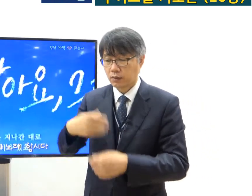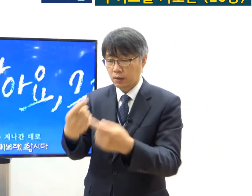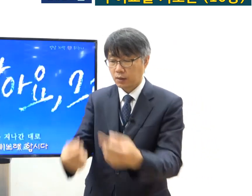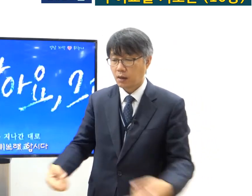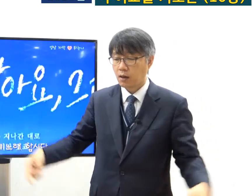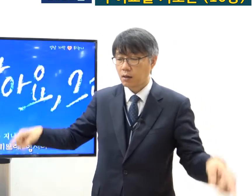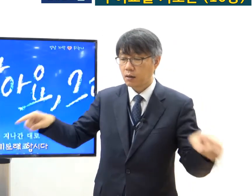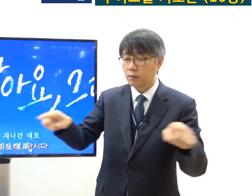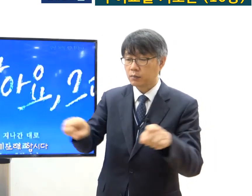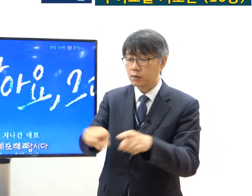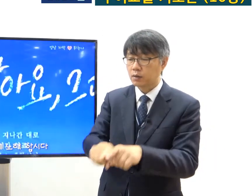우리 함께